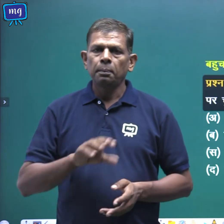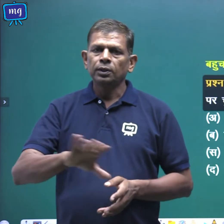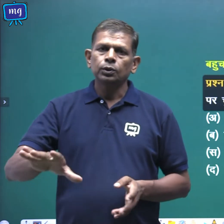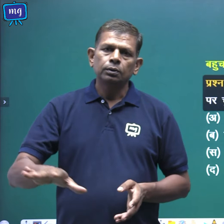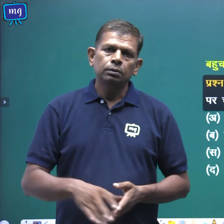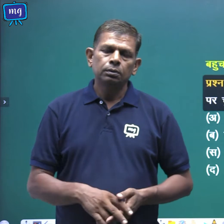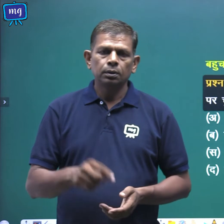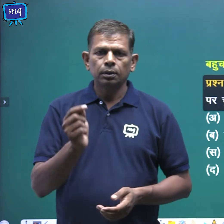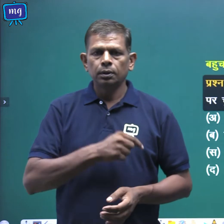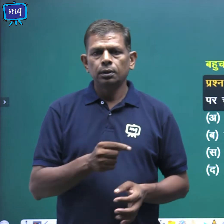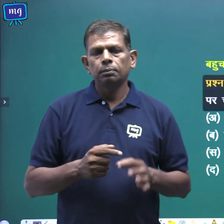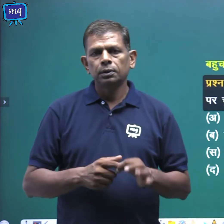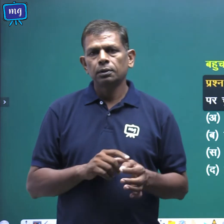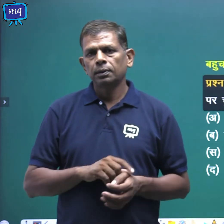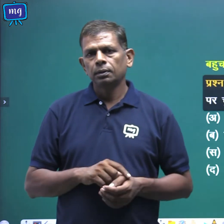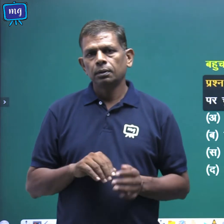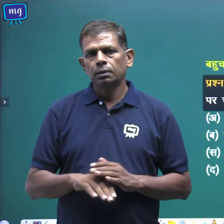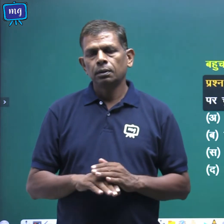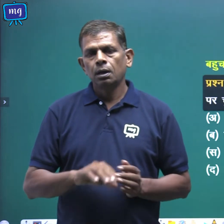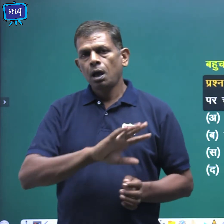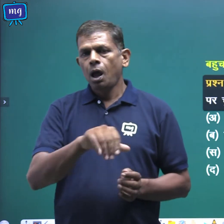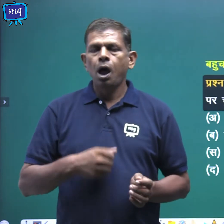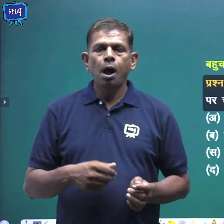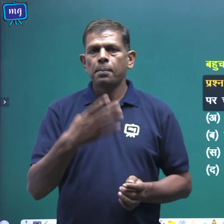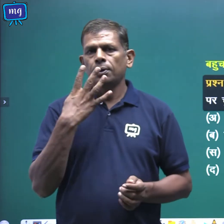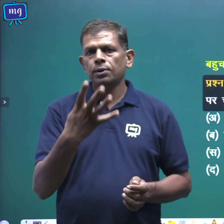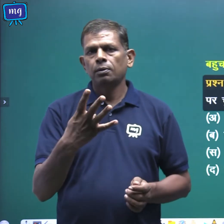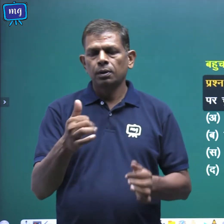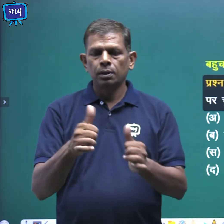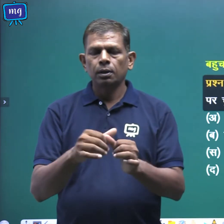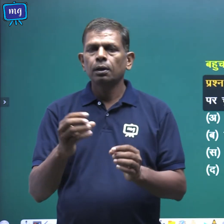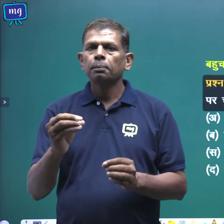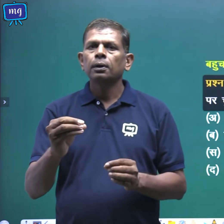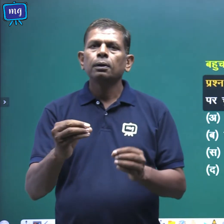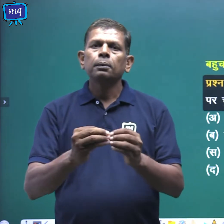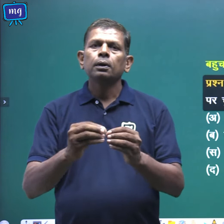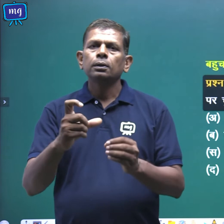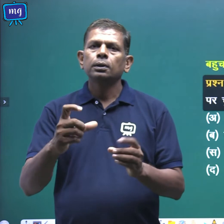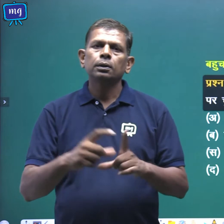बच्चों, इस प्रश्न में हमें 4 विकल्प दिए गए हैं।